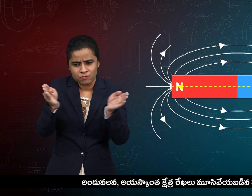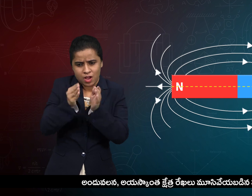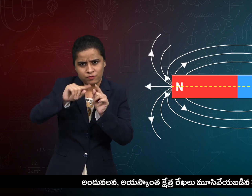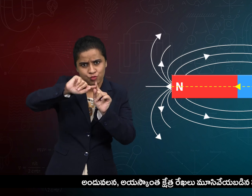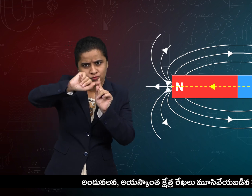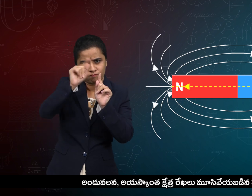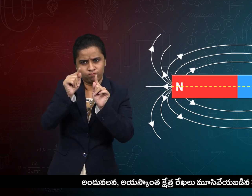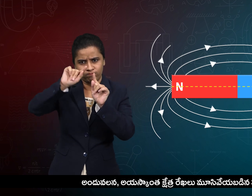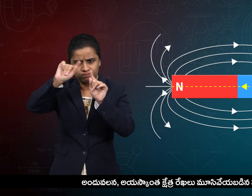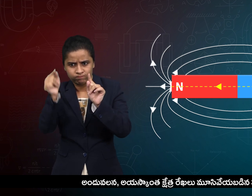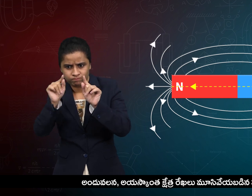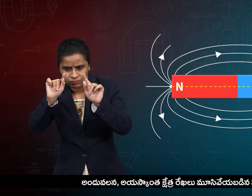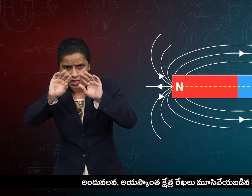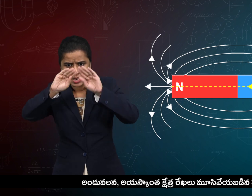మూసివేయబడిన వక్రతలు.